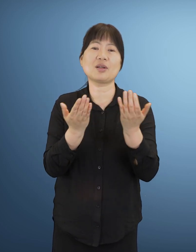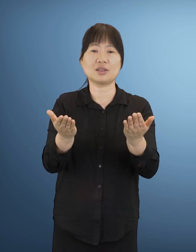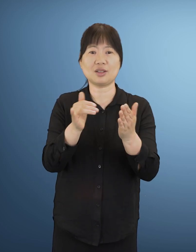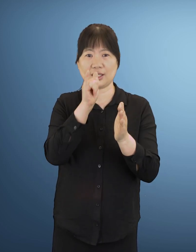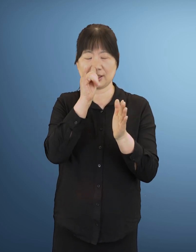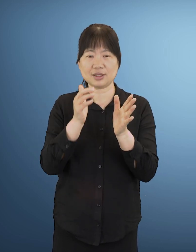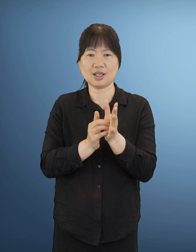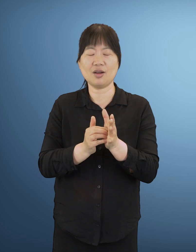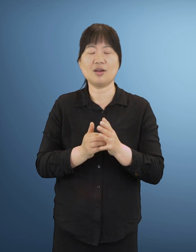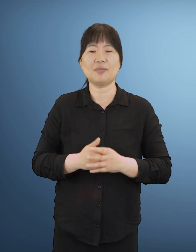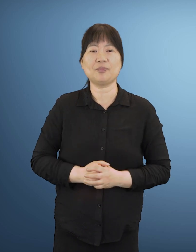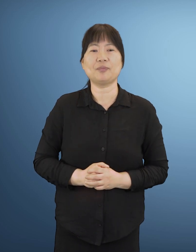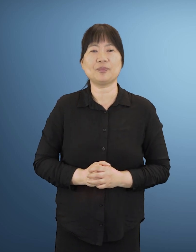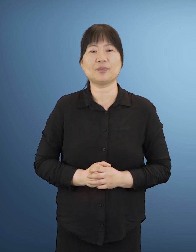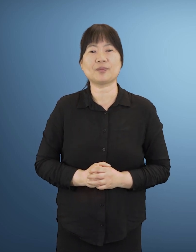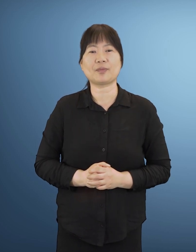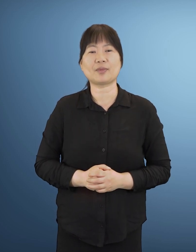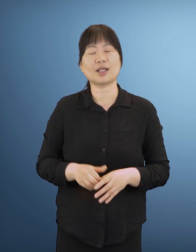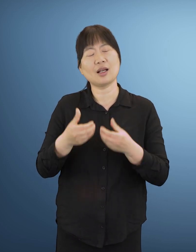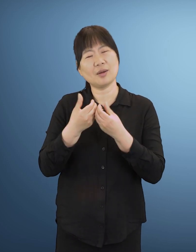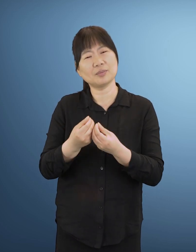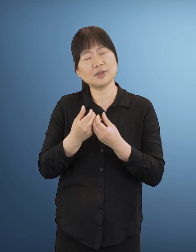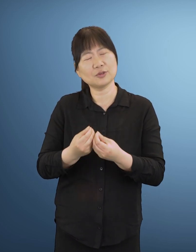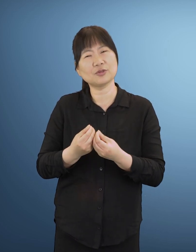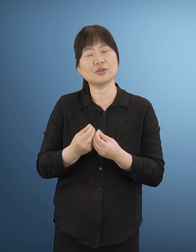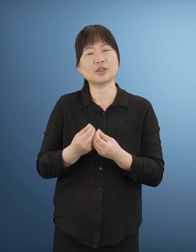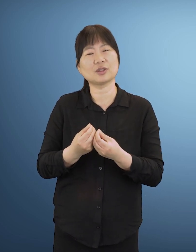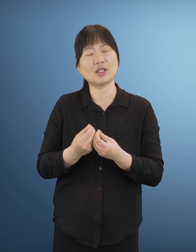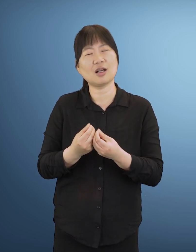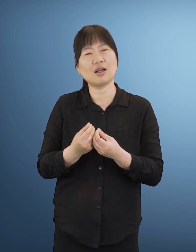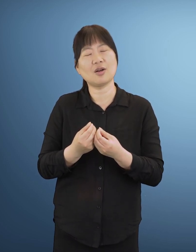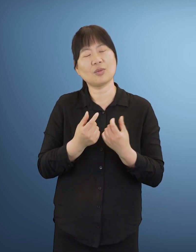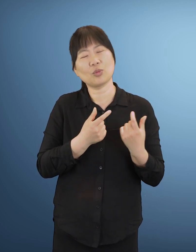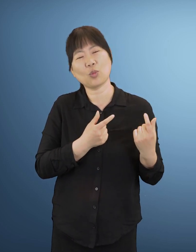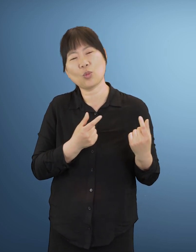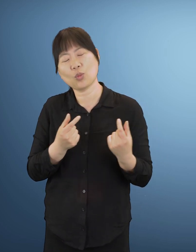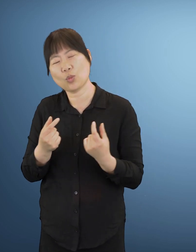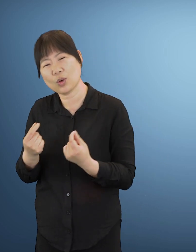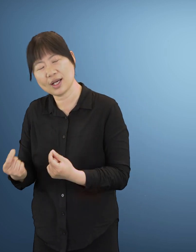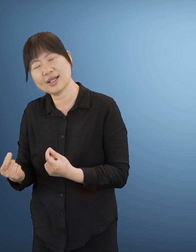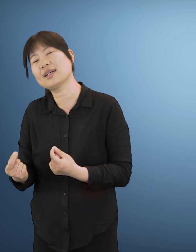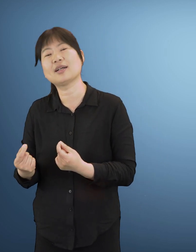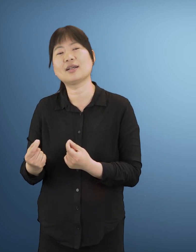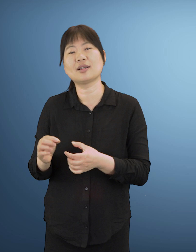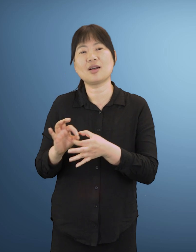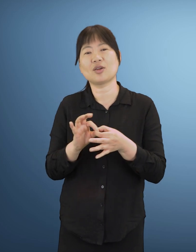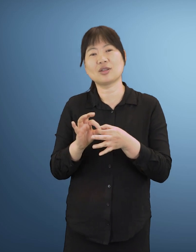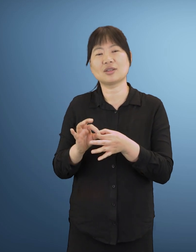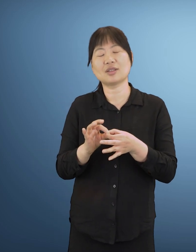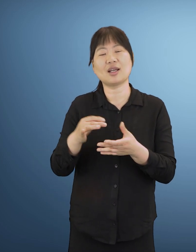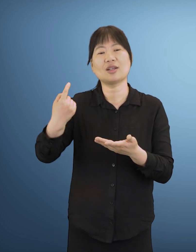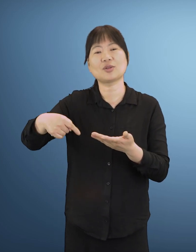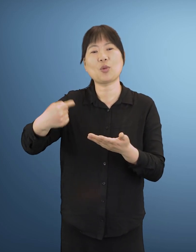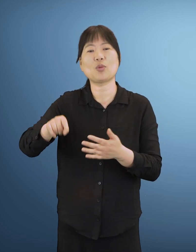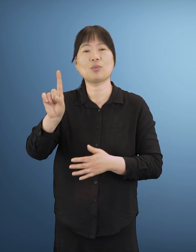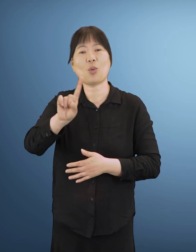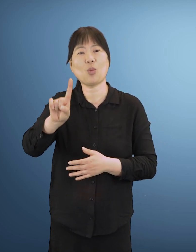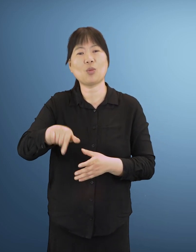거예요. 그러면 이 비유에 일관되게 흐르는 교훈은 뭐냐